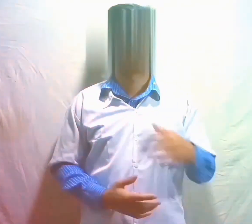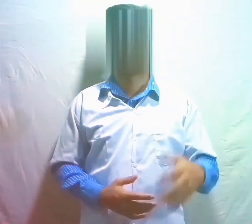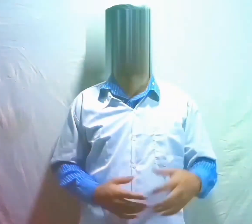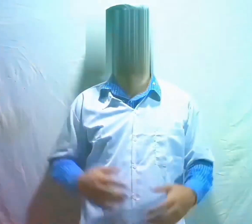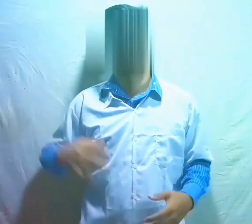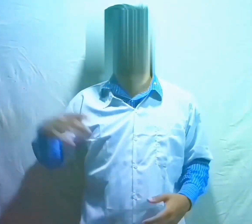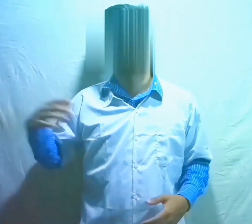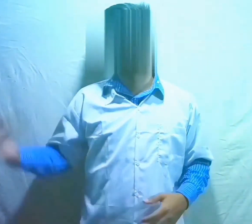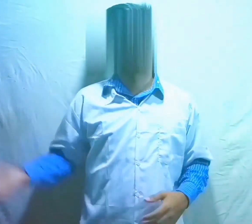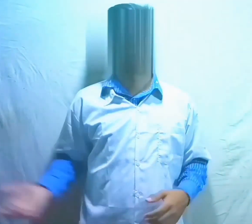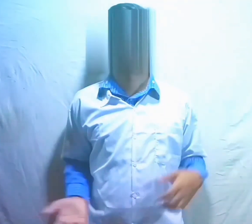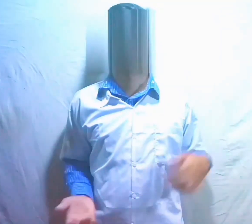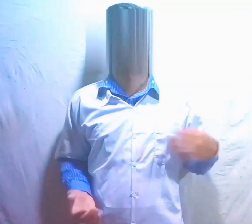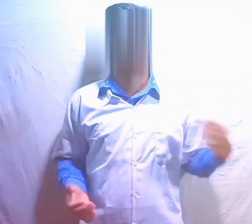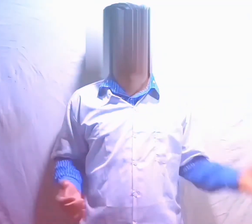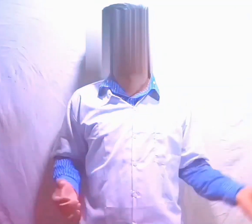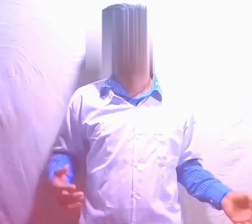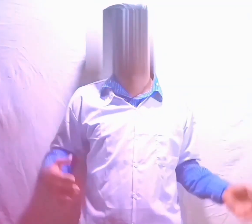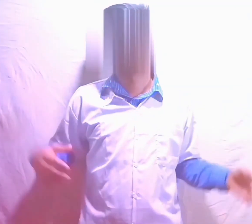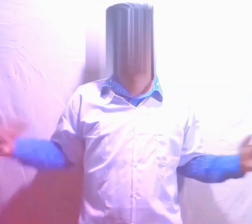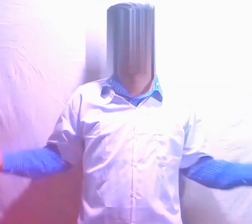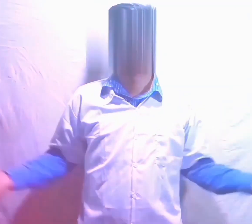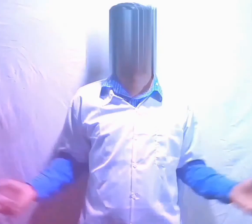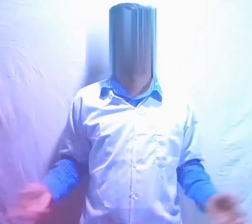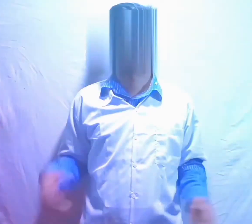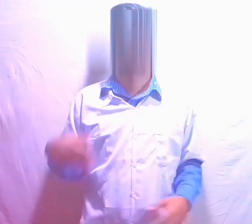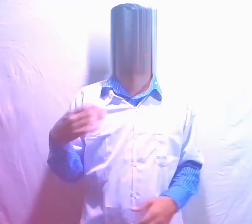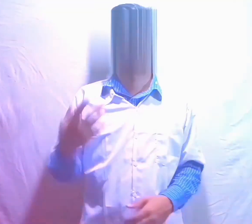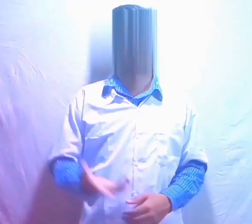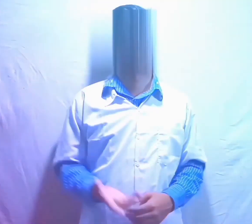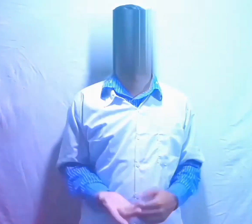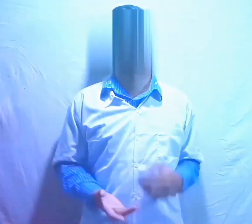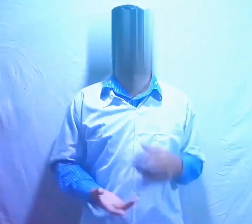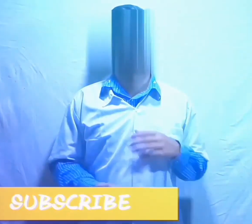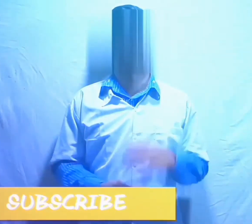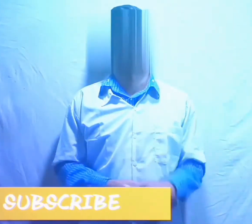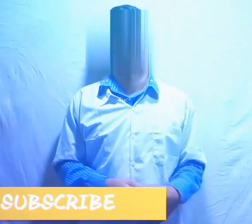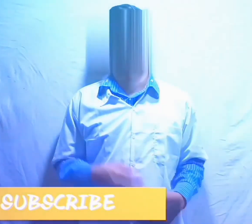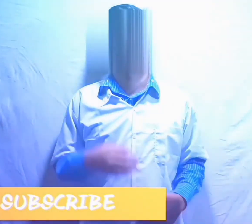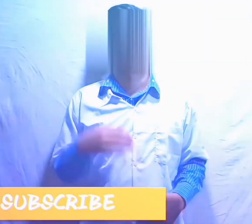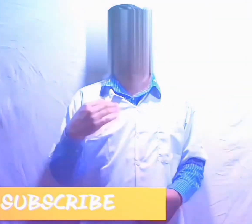ধন্যবাদ, আশা করি উপকার পাবেন। দেখা হবে পরে কোনো ভিডিওতে, ভালো থাকবেন।